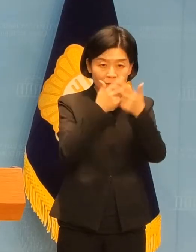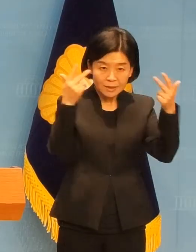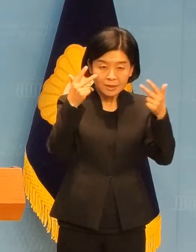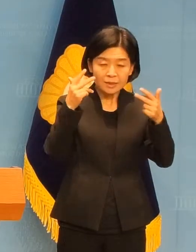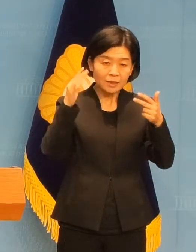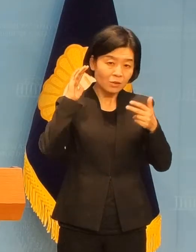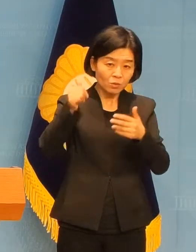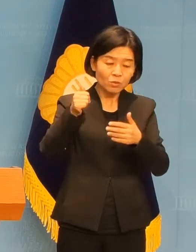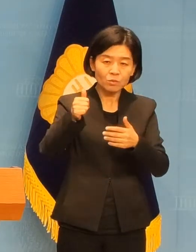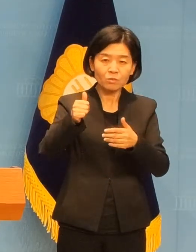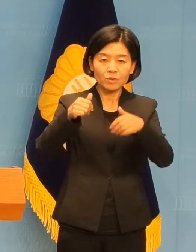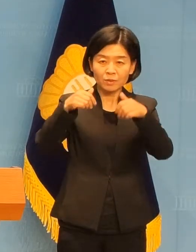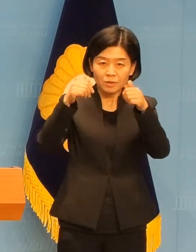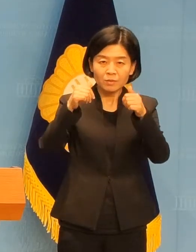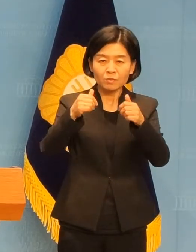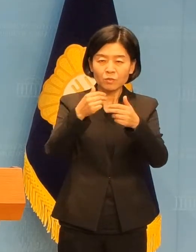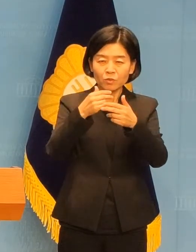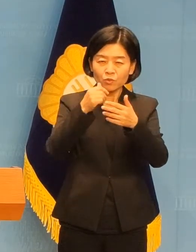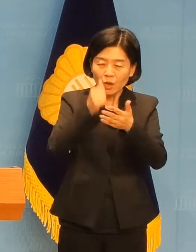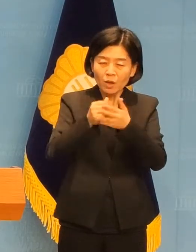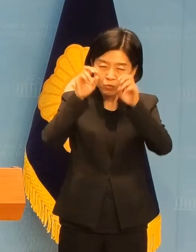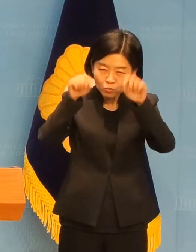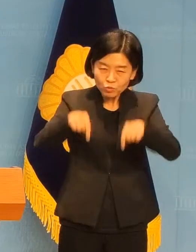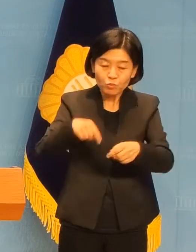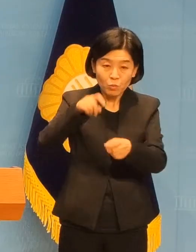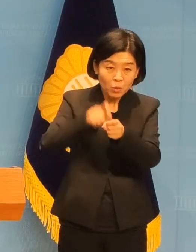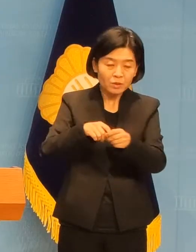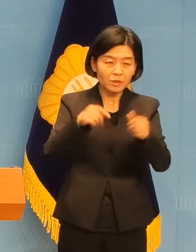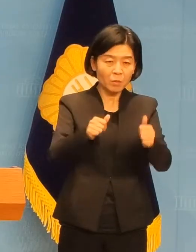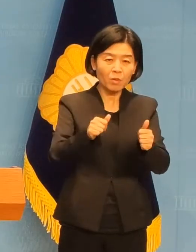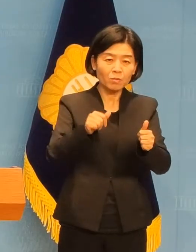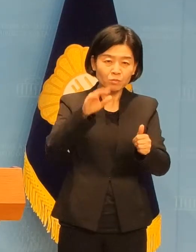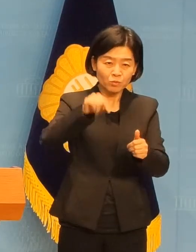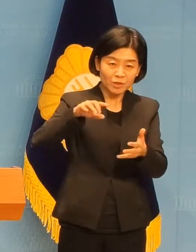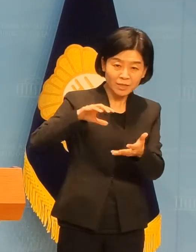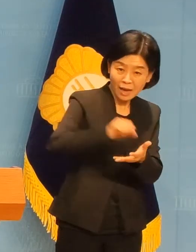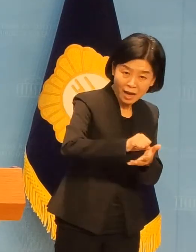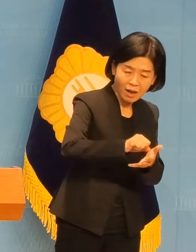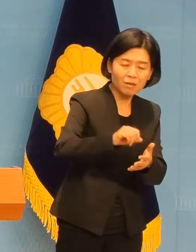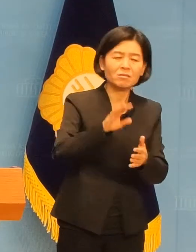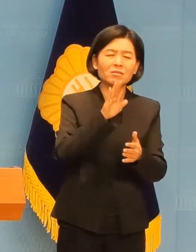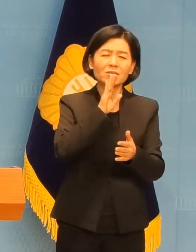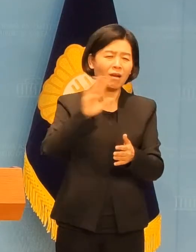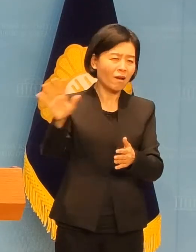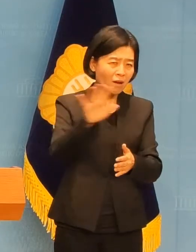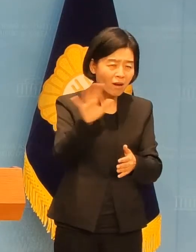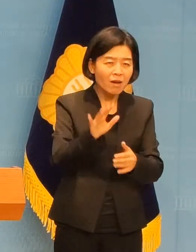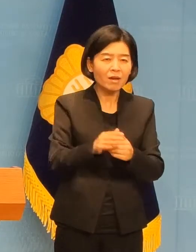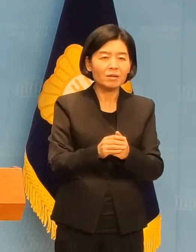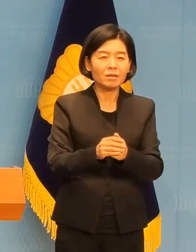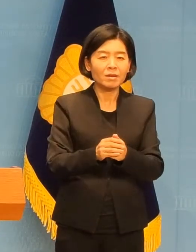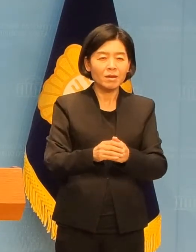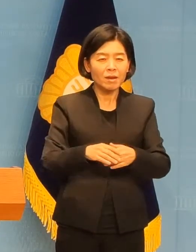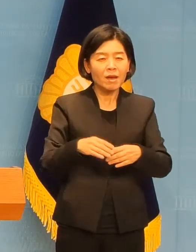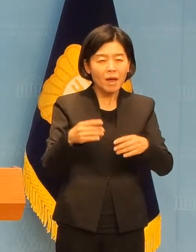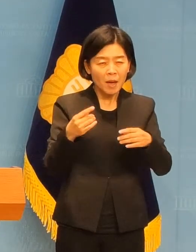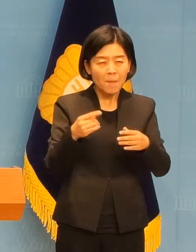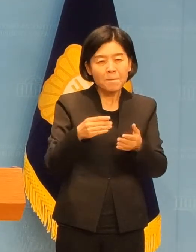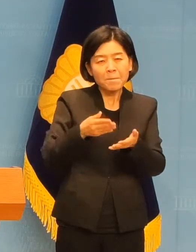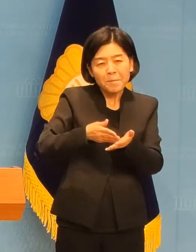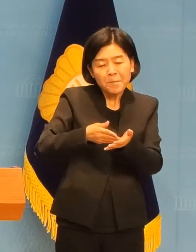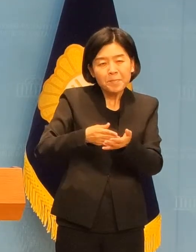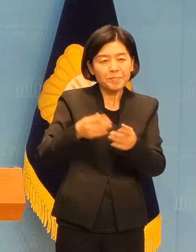무죄를 위한 사법부 장악으로 규정하였으나 이는 사실이 아닙니다. 해당 보도에 대해 정정 및 반론 보도를